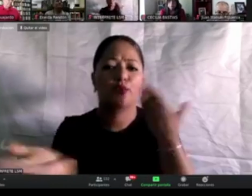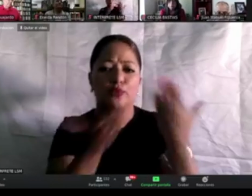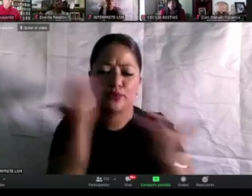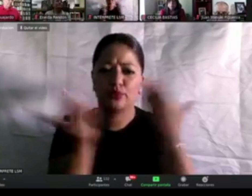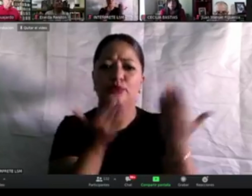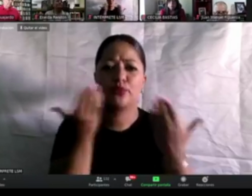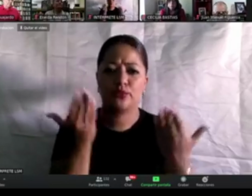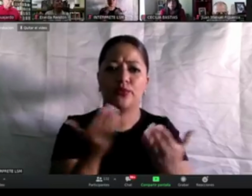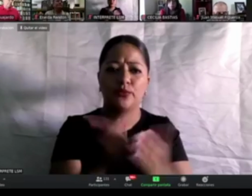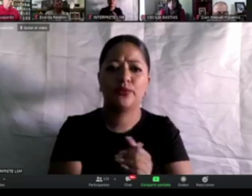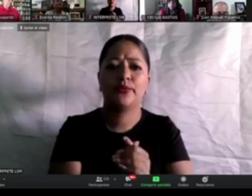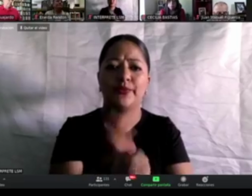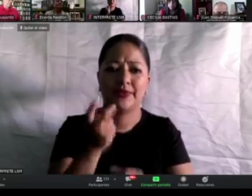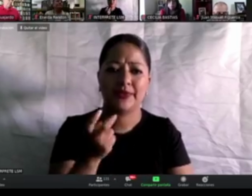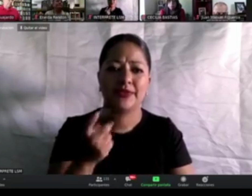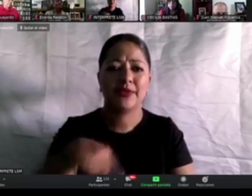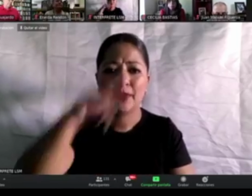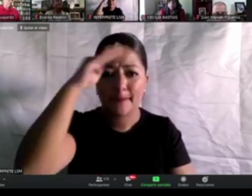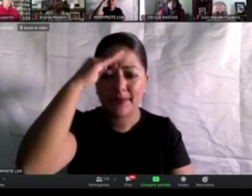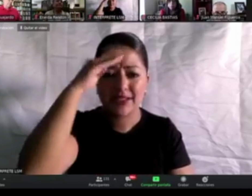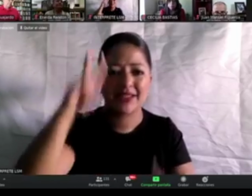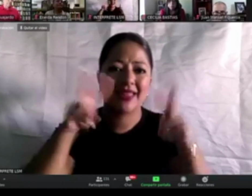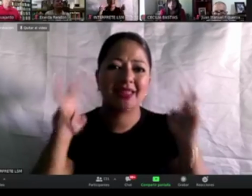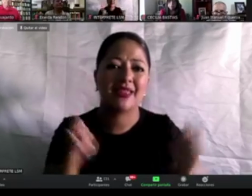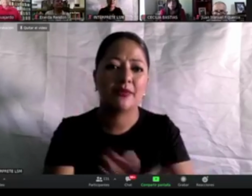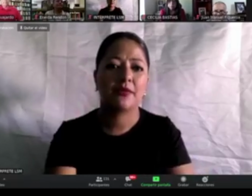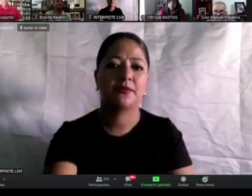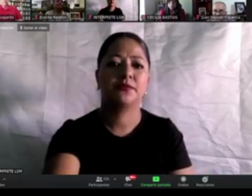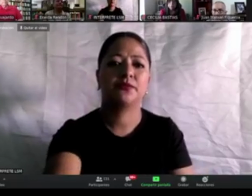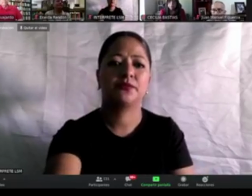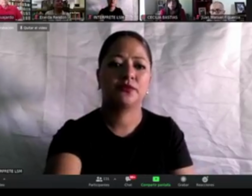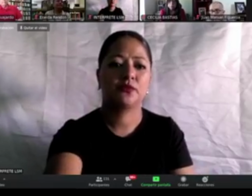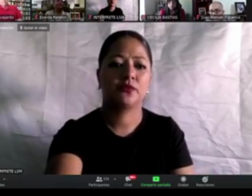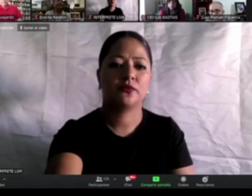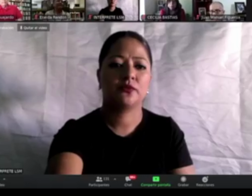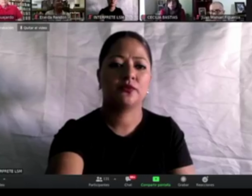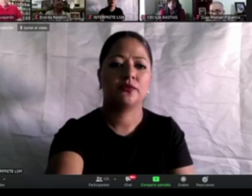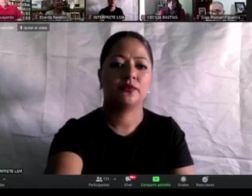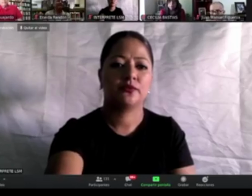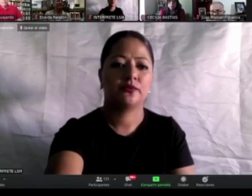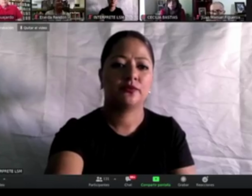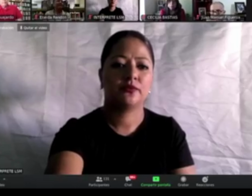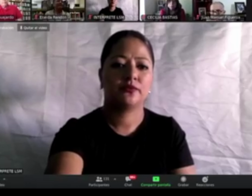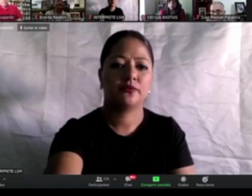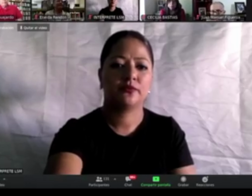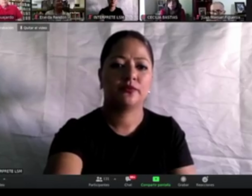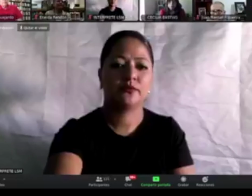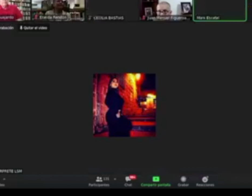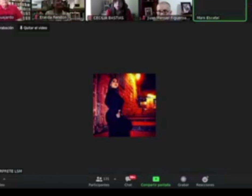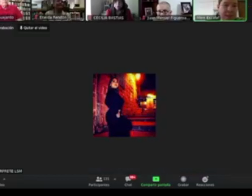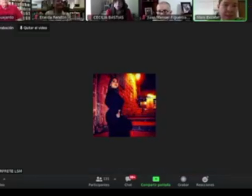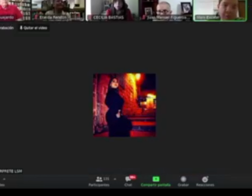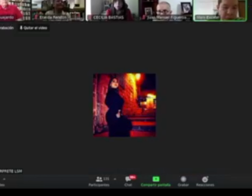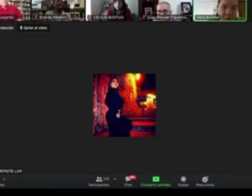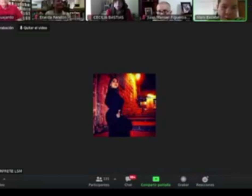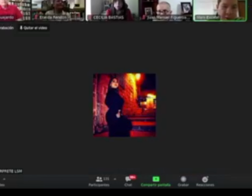cuestionamos a nosotros mismos qué pensamos sobre estos temas empezar a investigar empezar a escuchar al profesor que ha tenido estudiantes